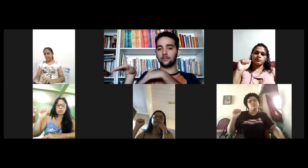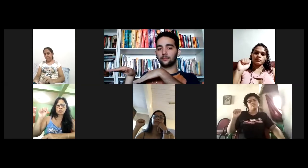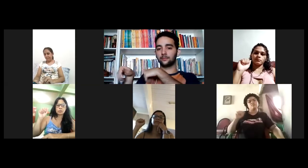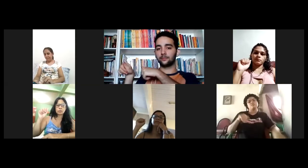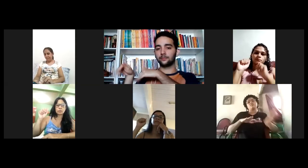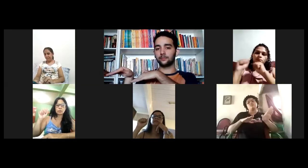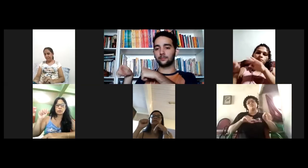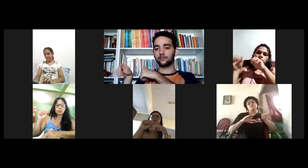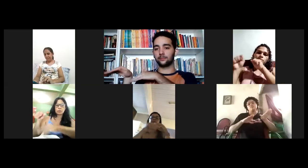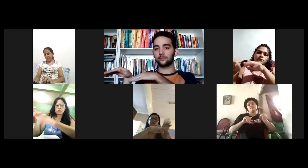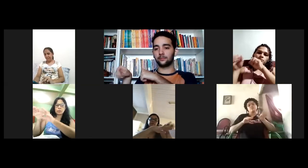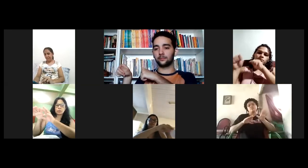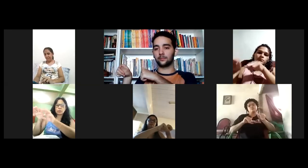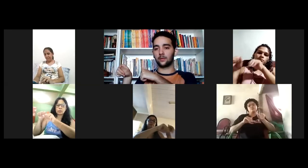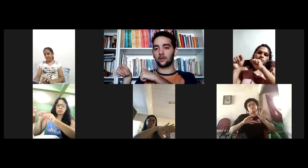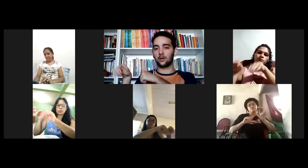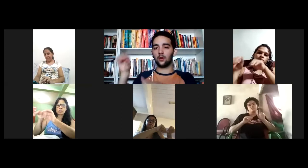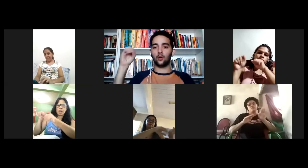Setembro.